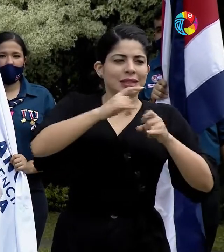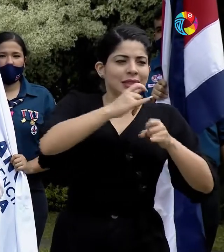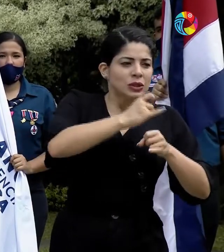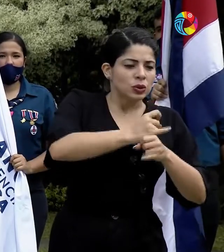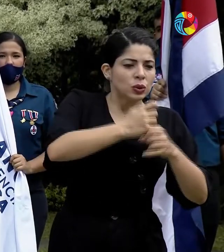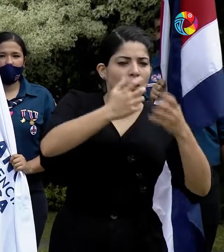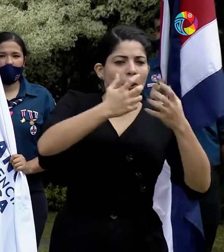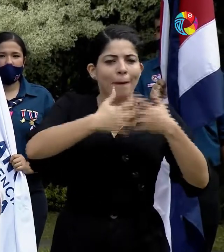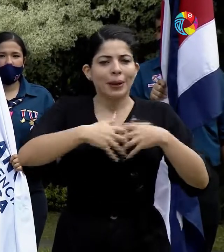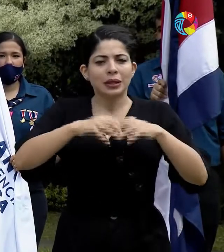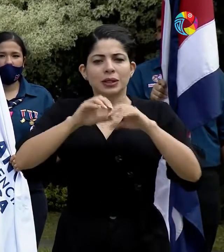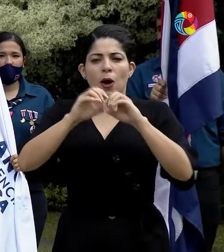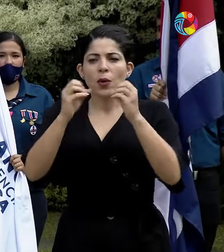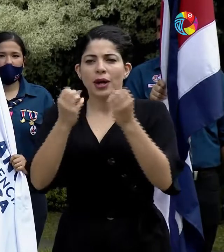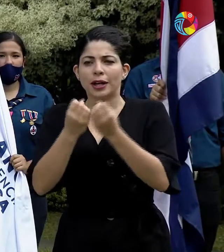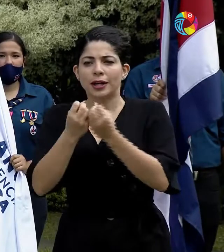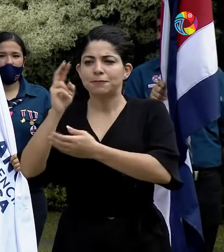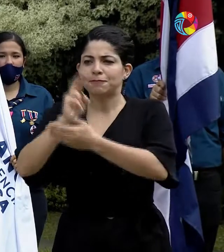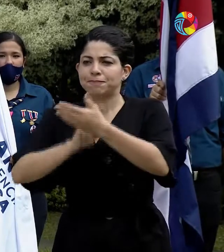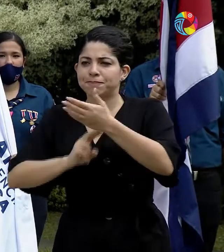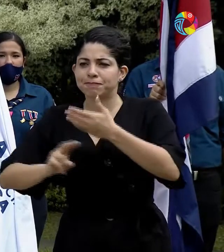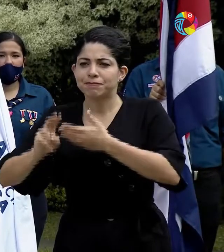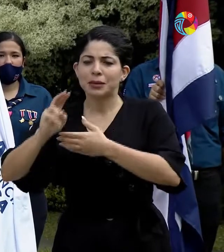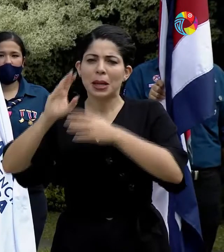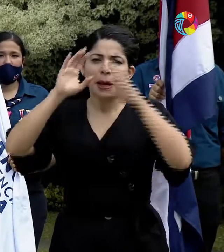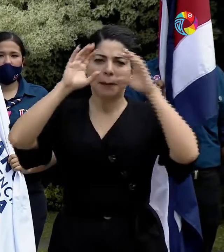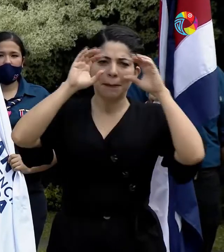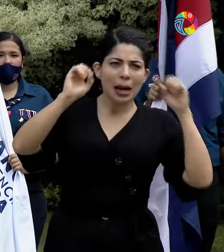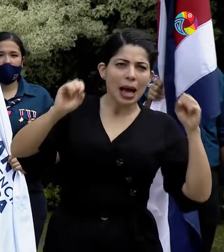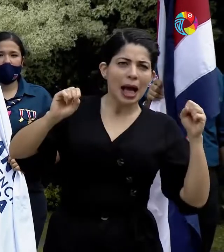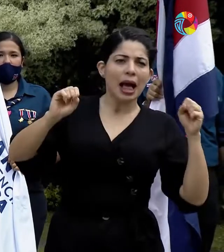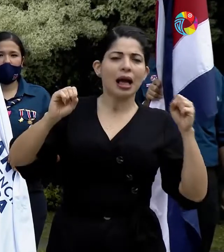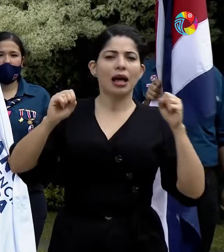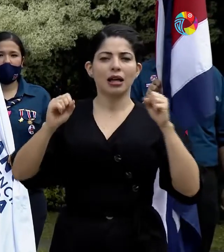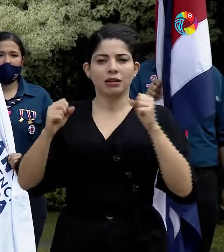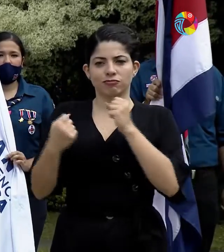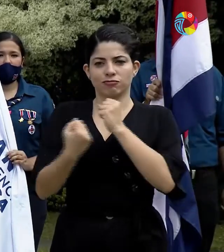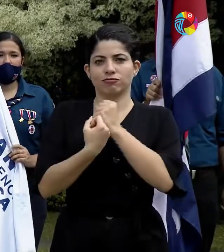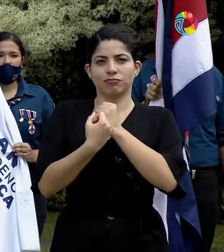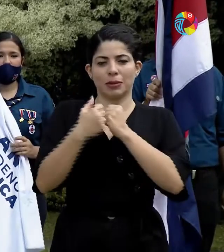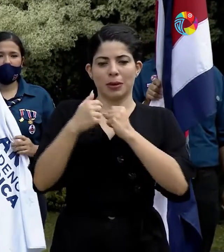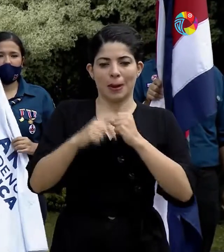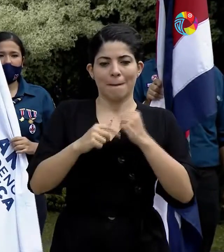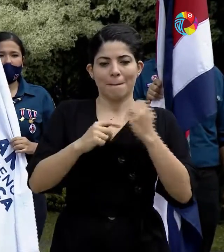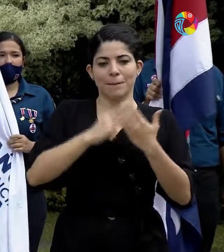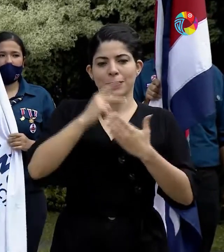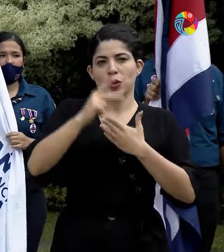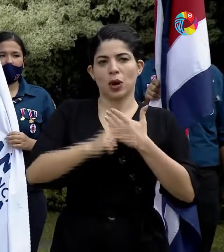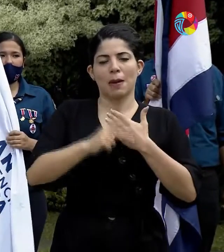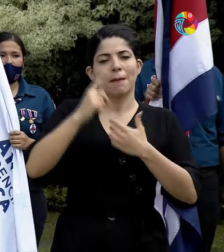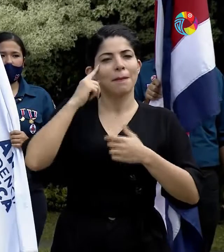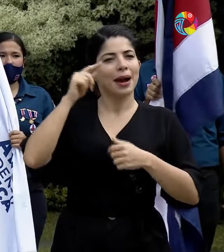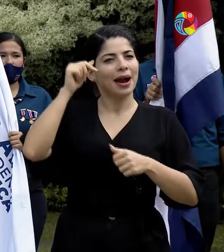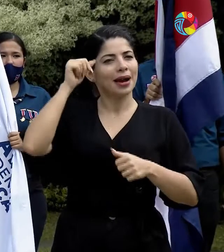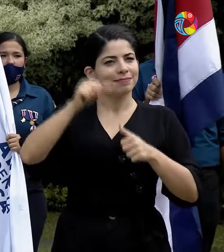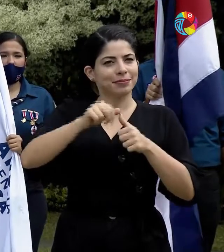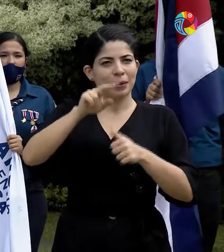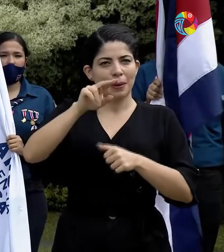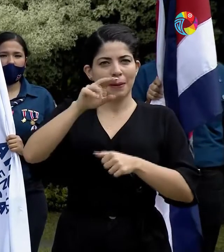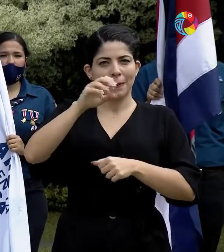empresas, organizaciones, academia, embajadas acompañaron el plan, el programa de conmemoración del